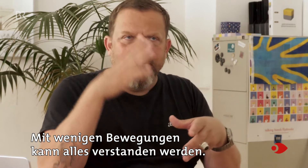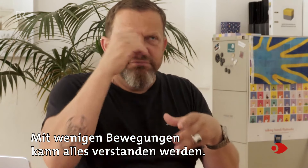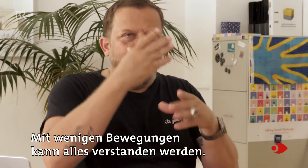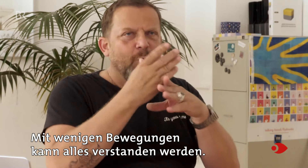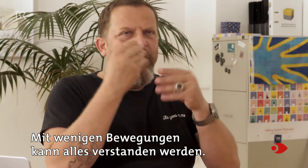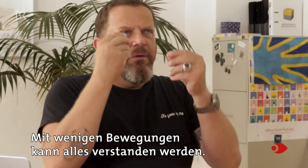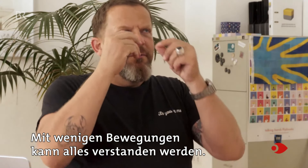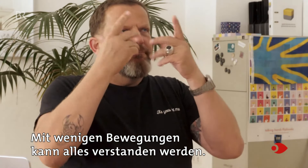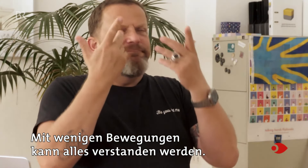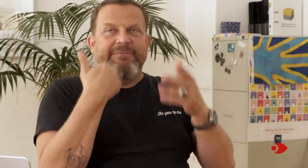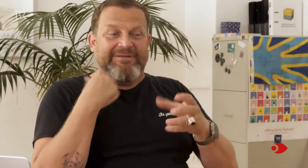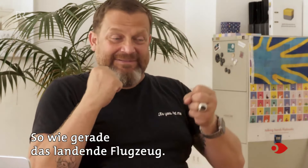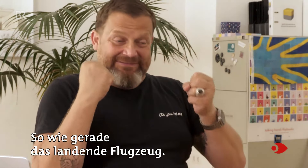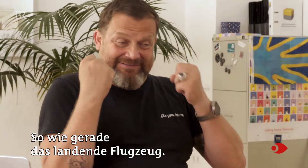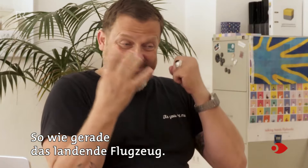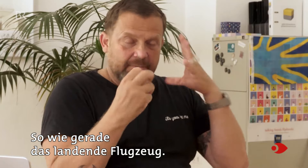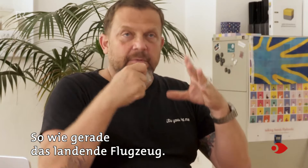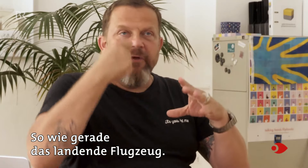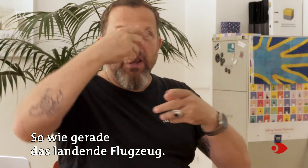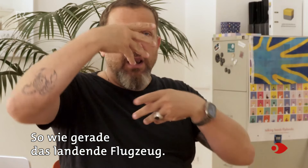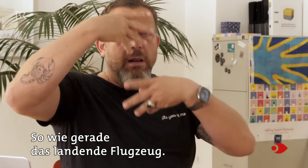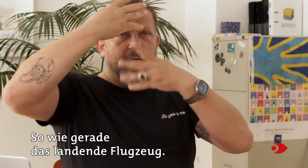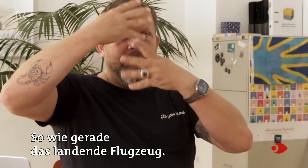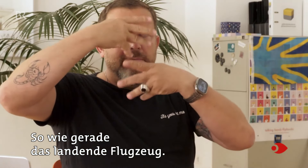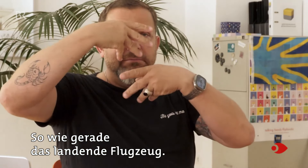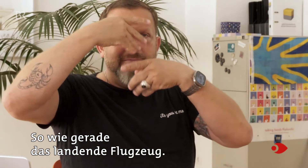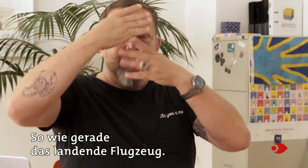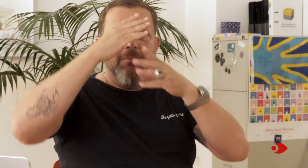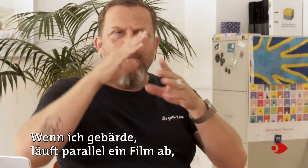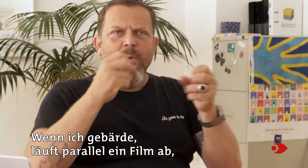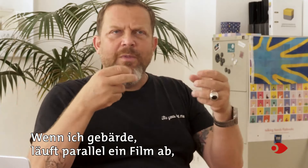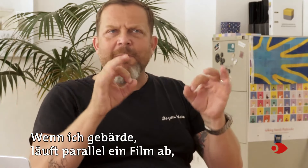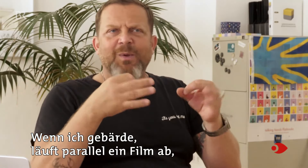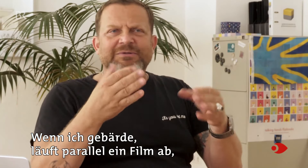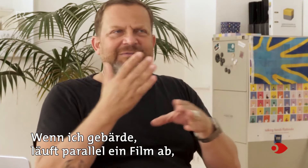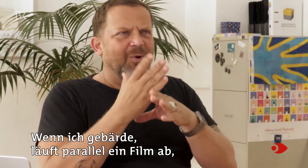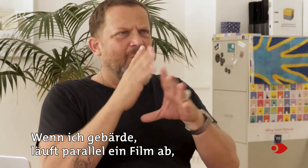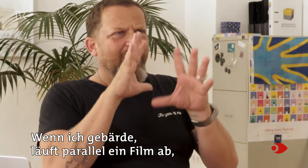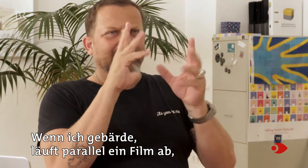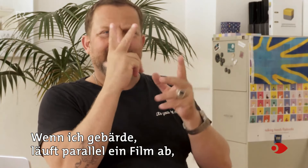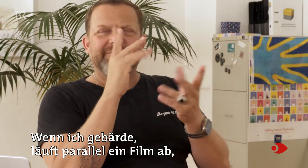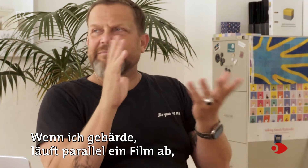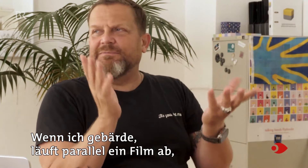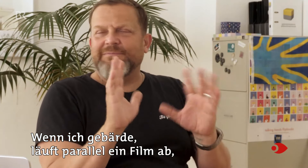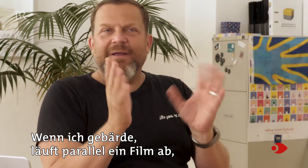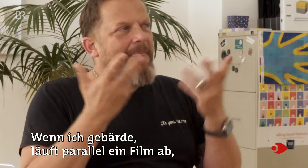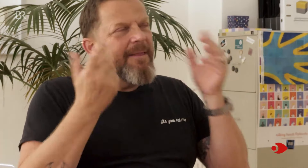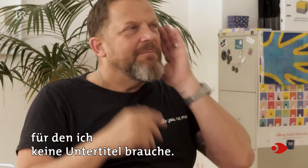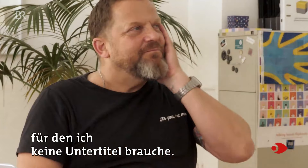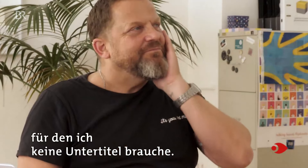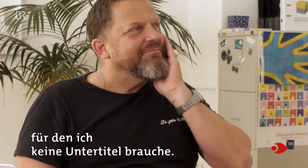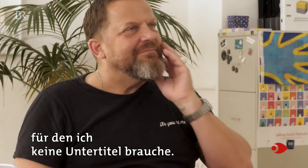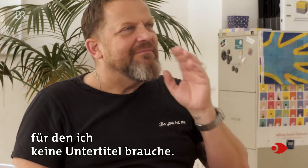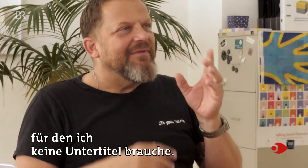alles verstanden werden, so wie gerade das landende Flugzeug. Wenn ich gebärde, läuft parallel ein Film ab, für den ich keine